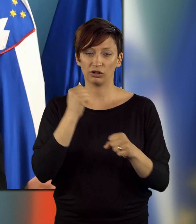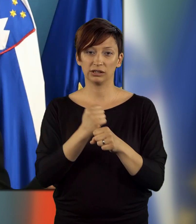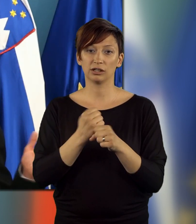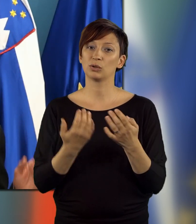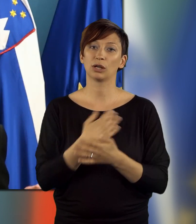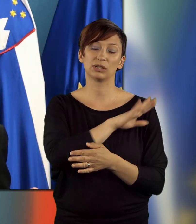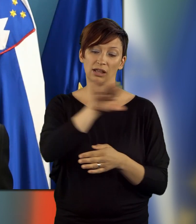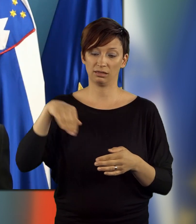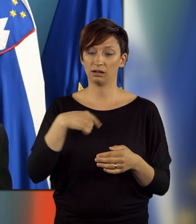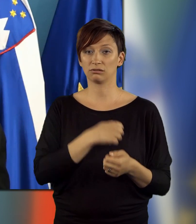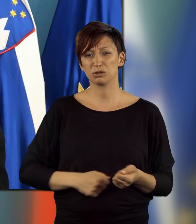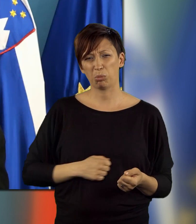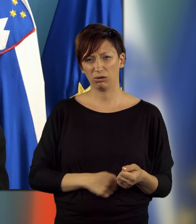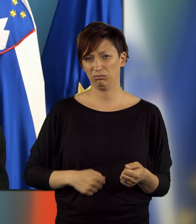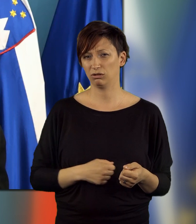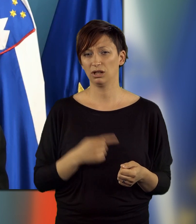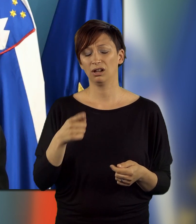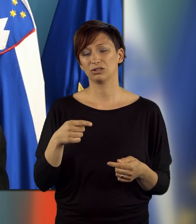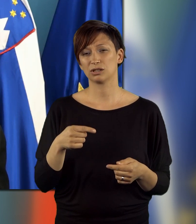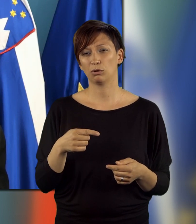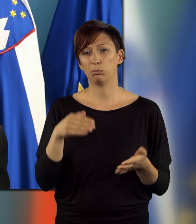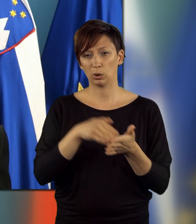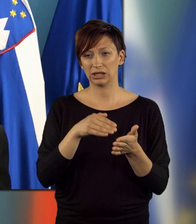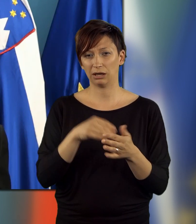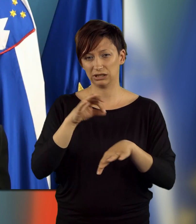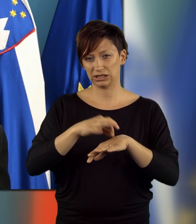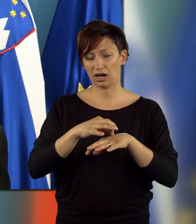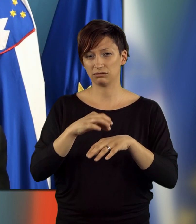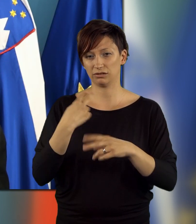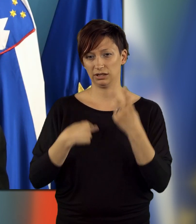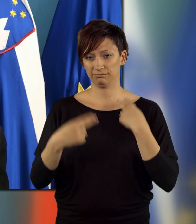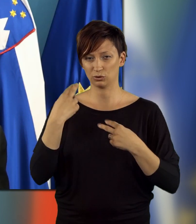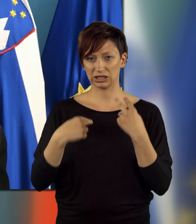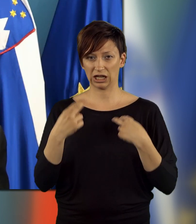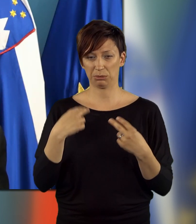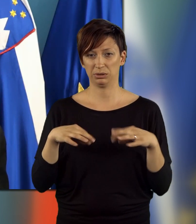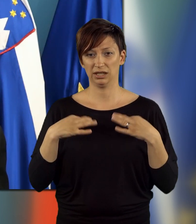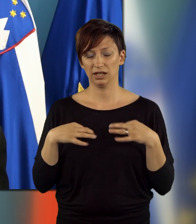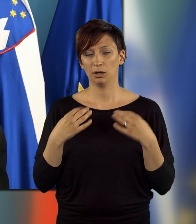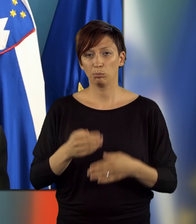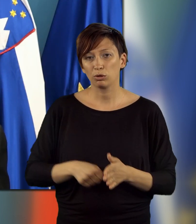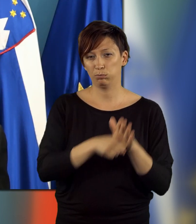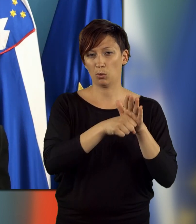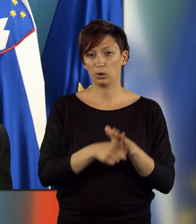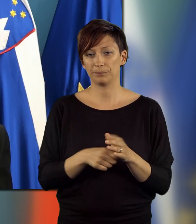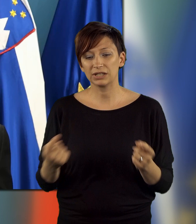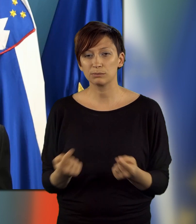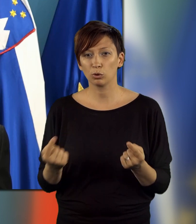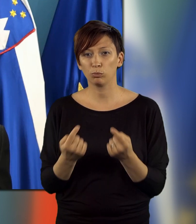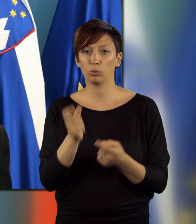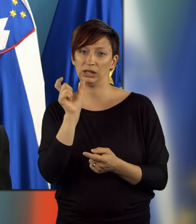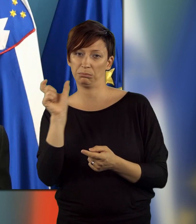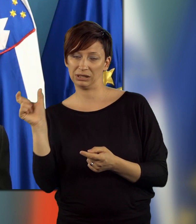delo za vse nas, ko zbolimo, ko smo potrebni zdravstvene oskrbe, podpore,